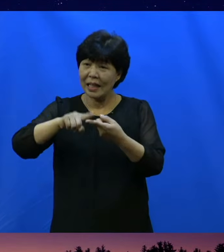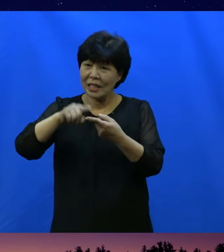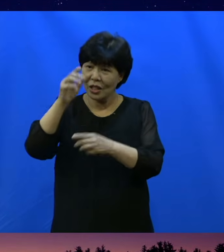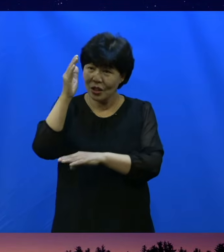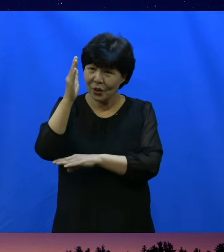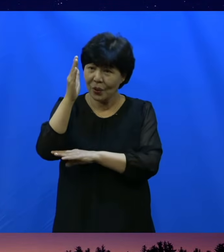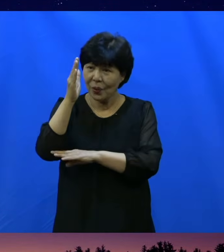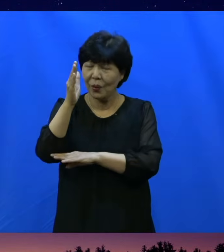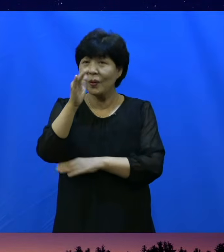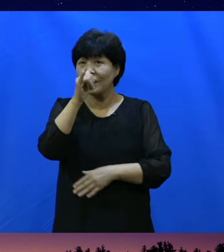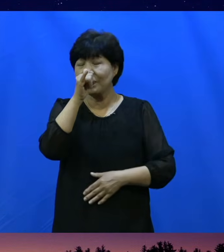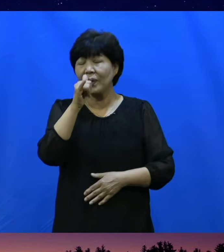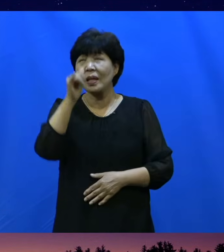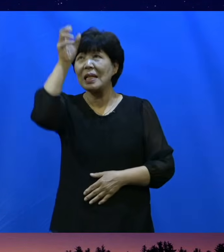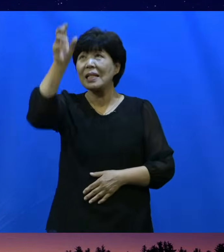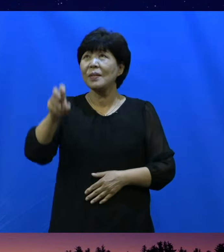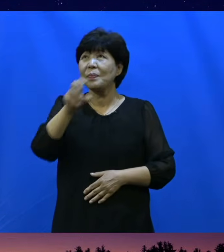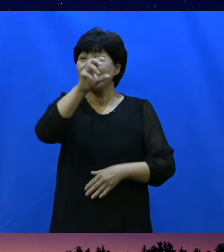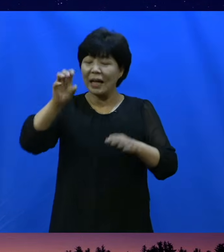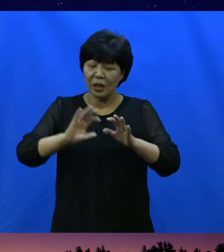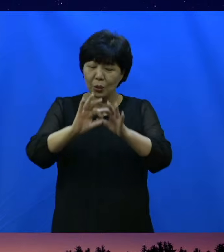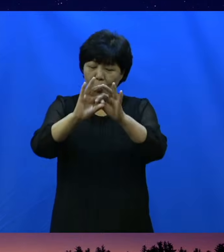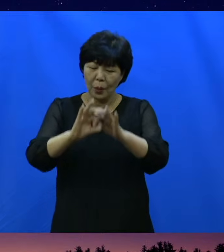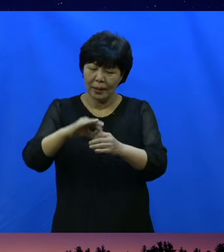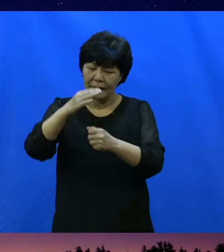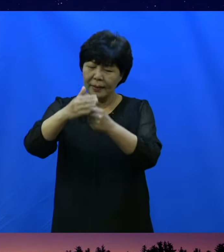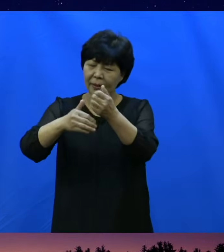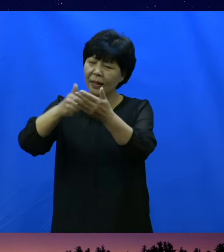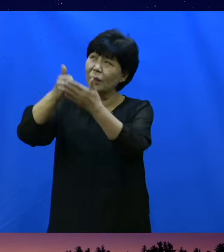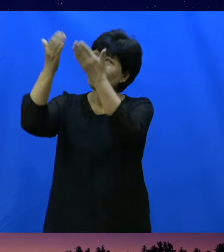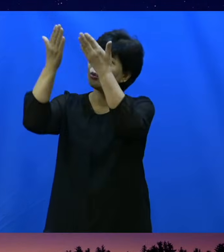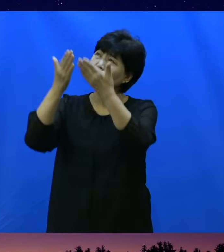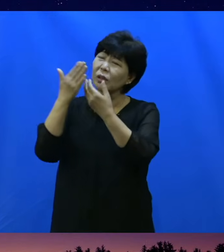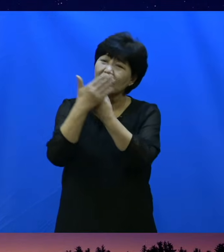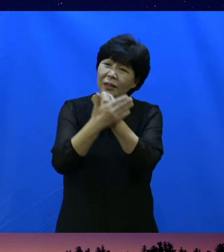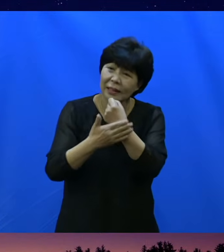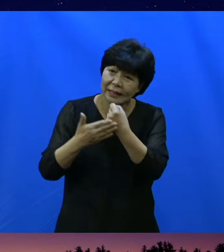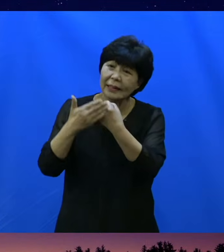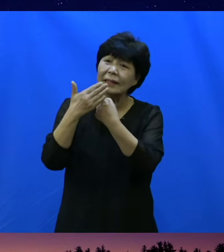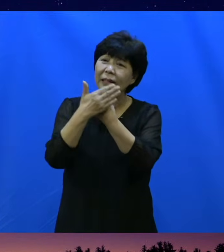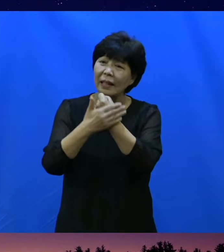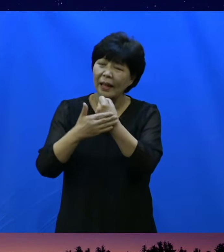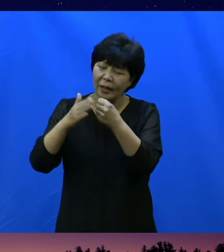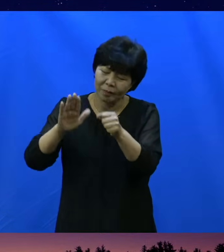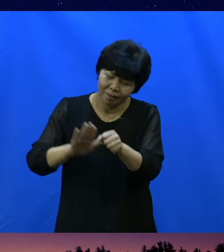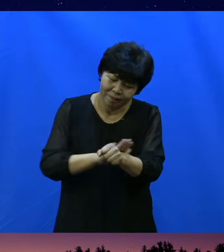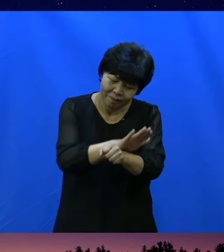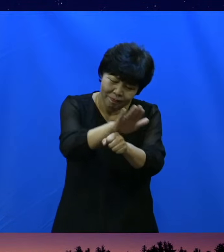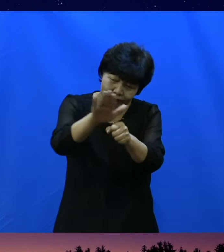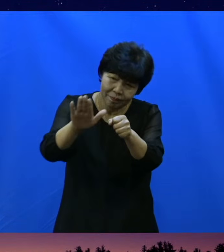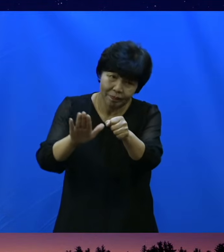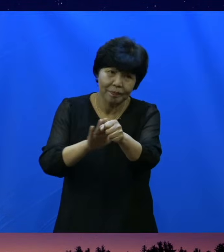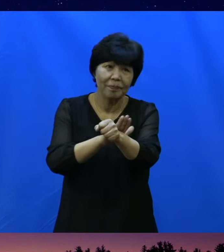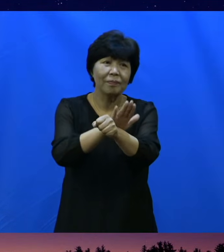이러면 십자가를 통한 하나님의 은혜, 십자가를 통한 하나님의 주시는 그 사랑은요,